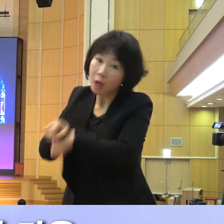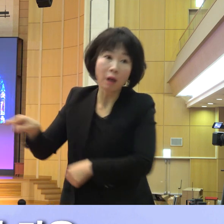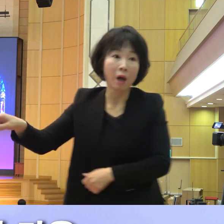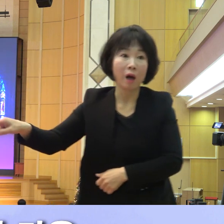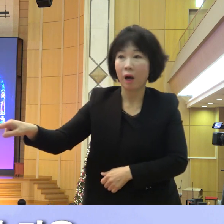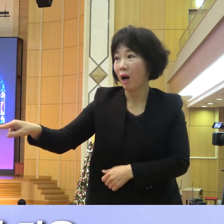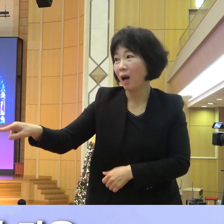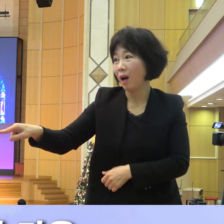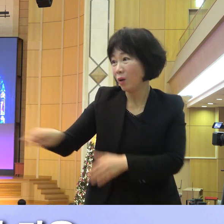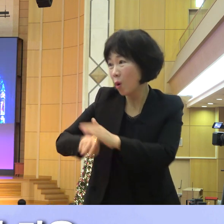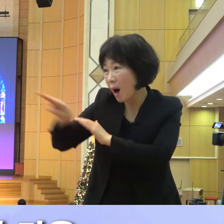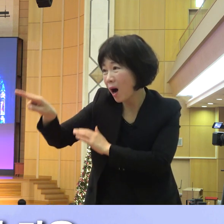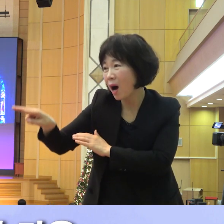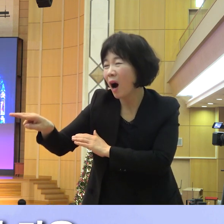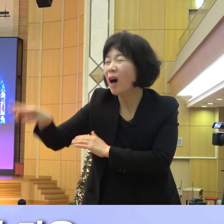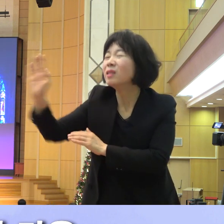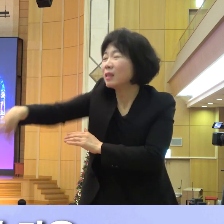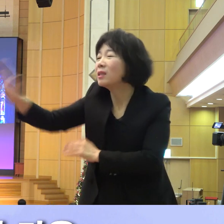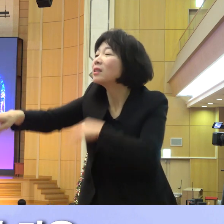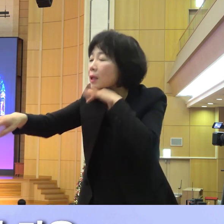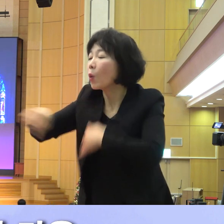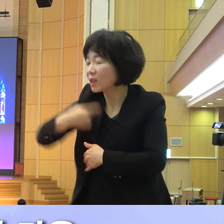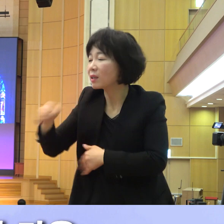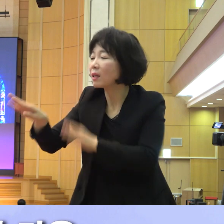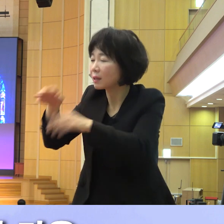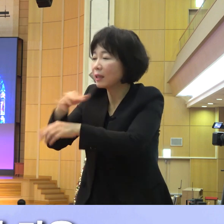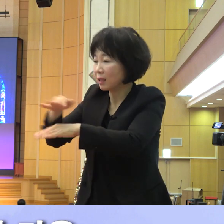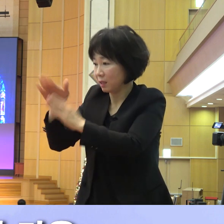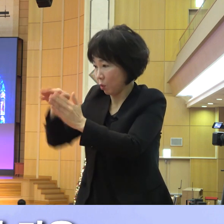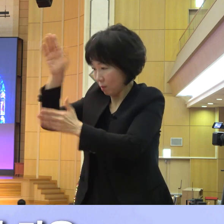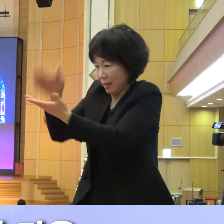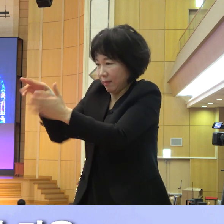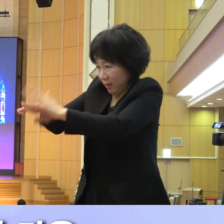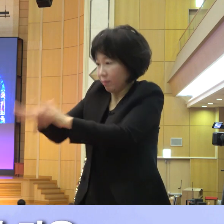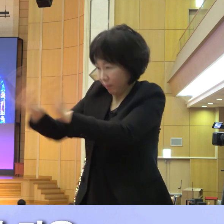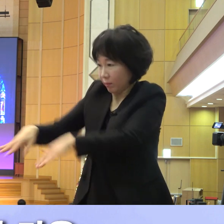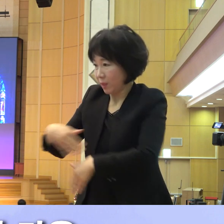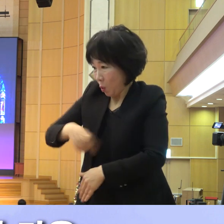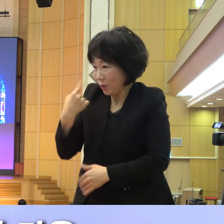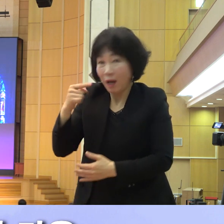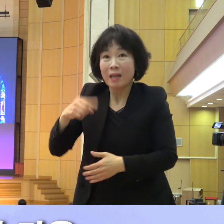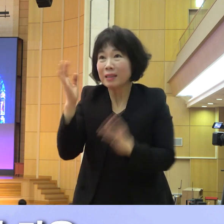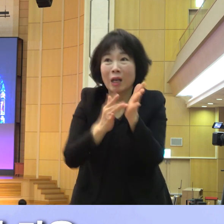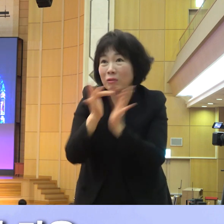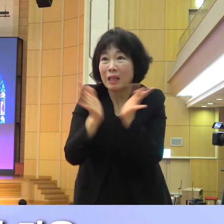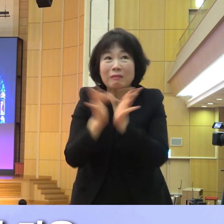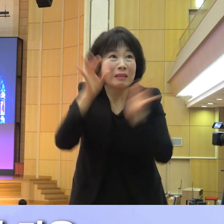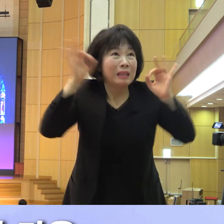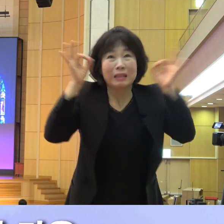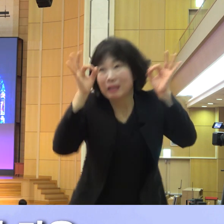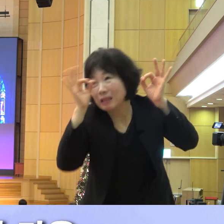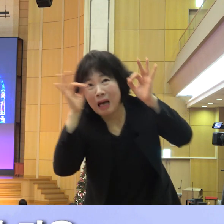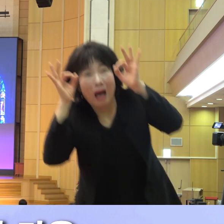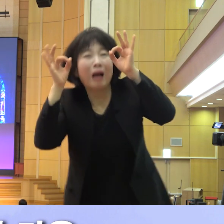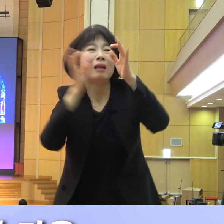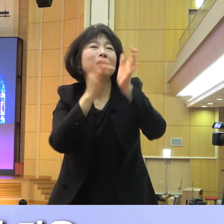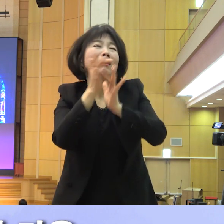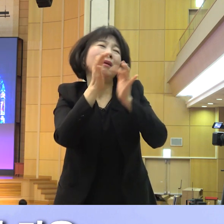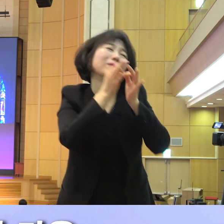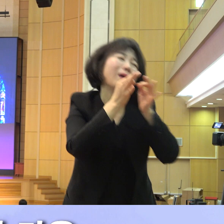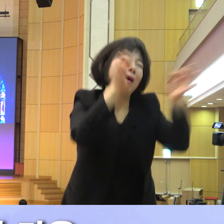딸은 집에 내버려 두고 그 엄마가 예수님을